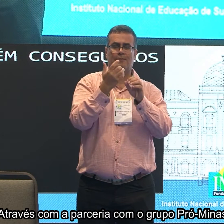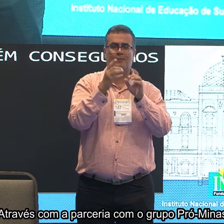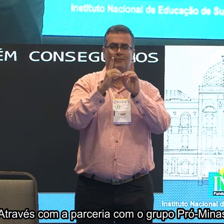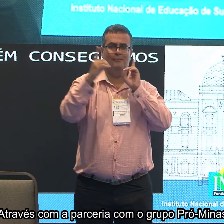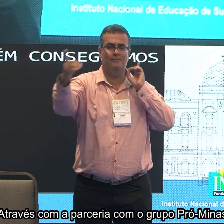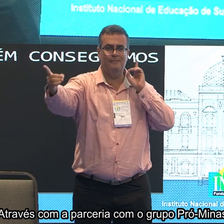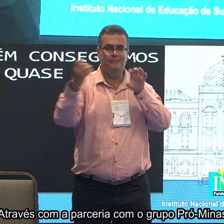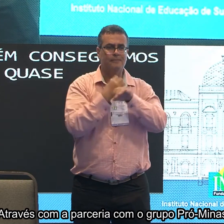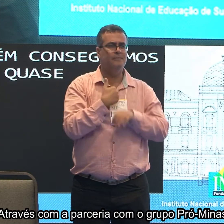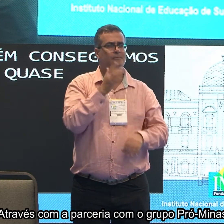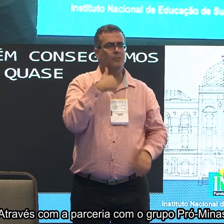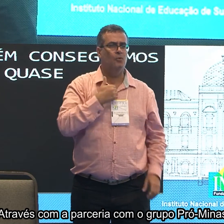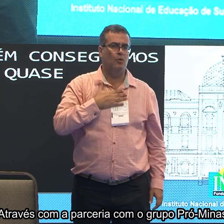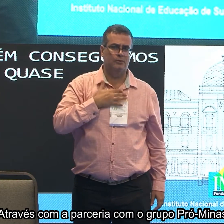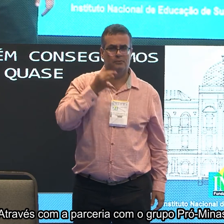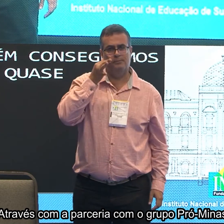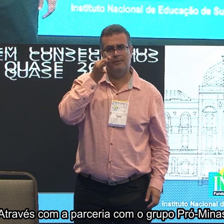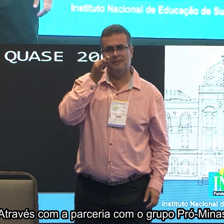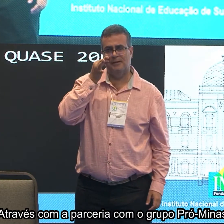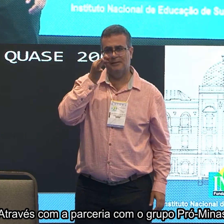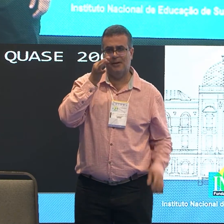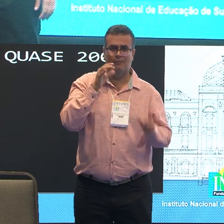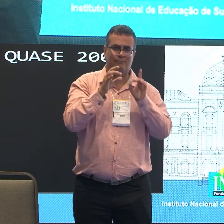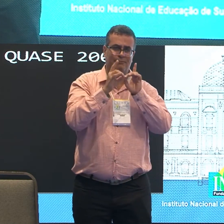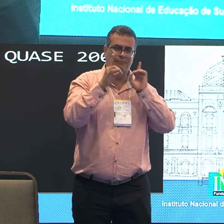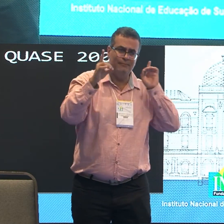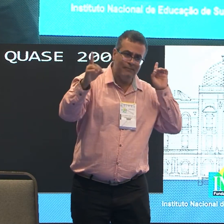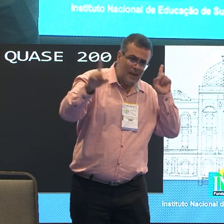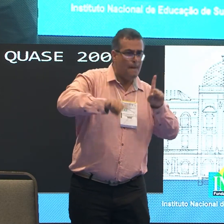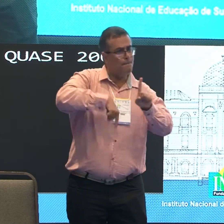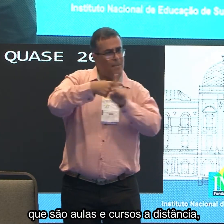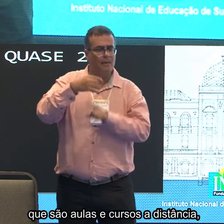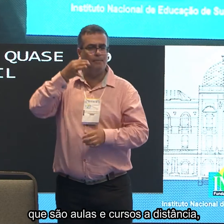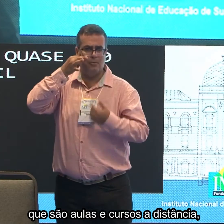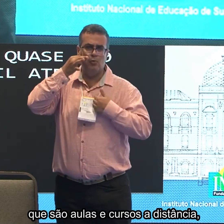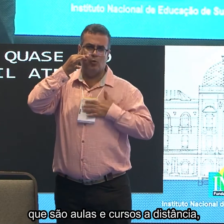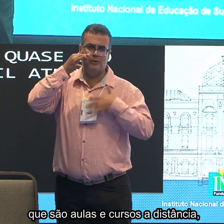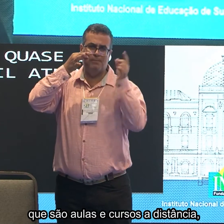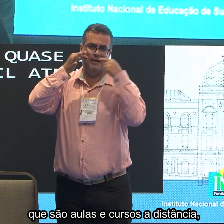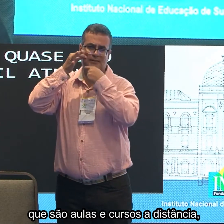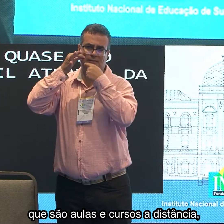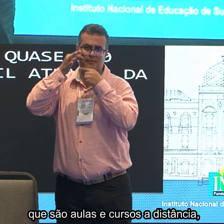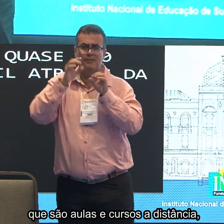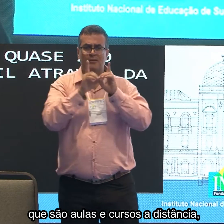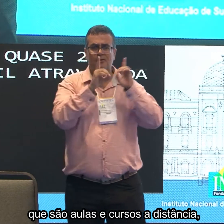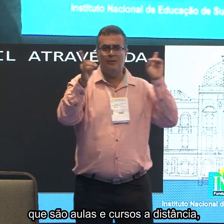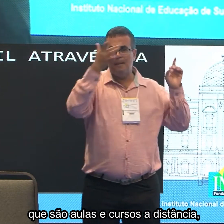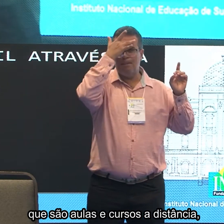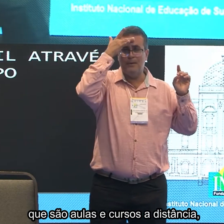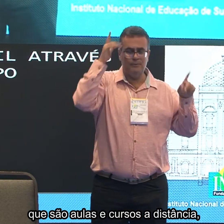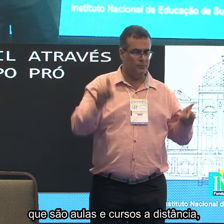através da parceria com o grupo Pro Minas, que são aulas e cursos à distância,